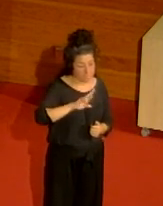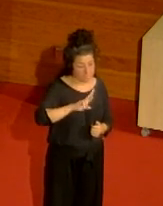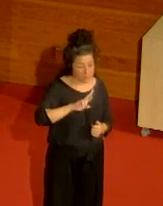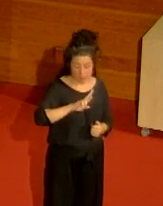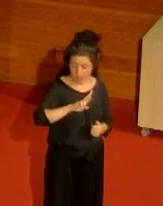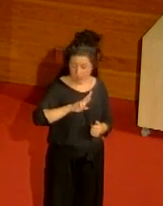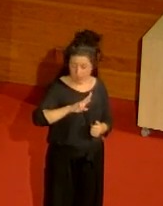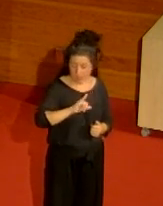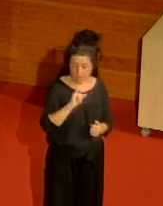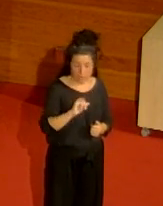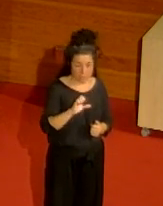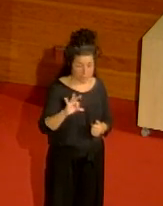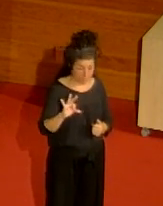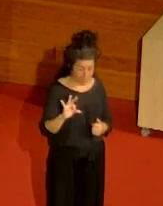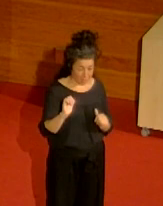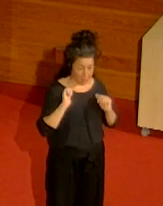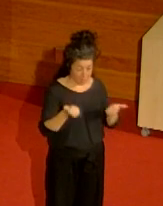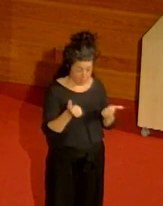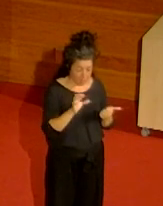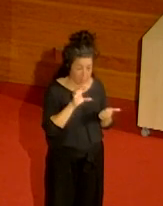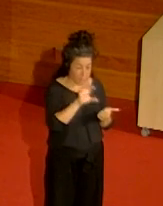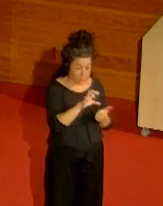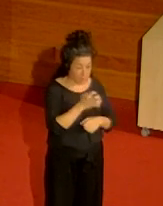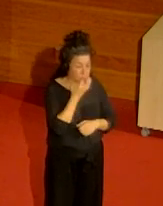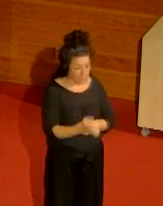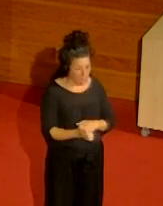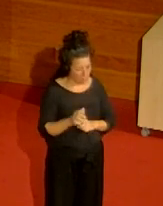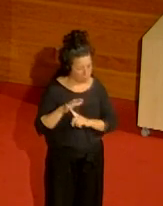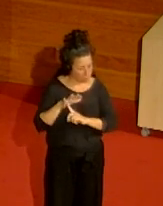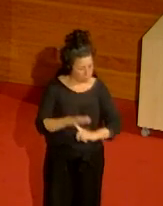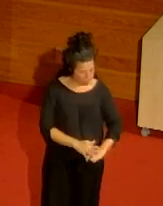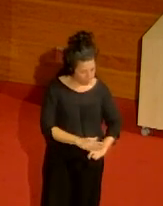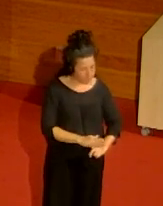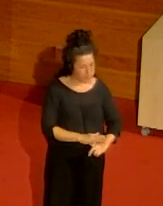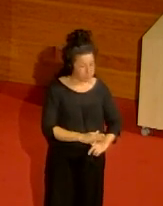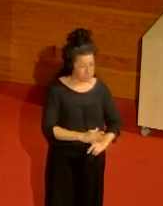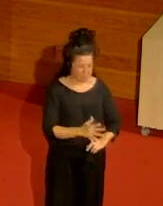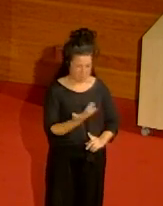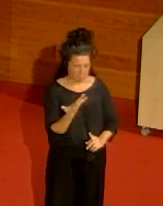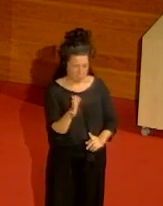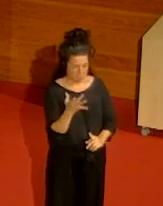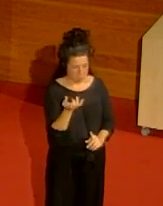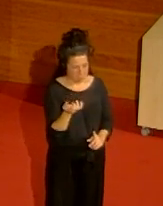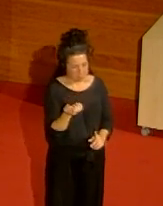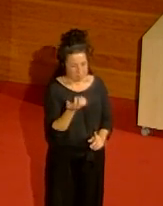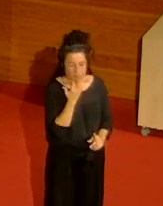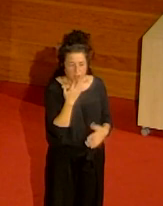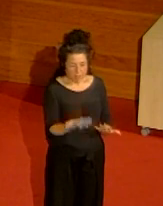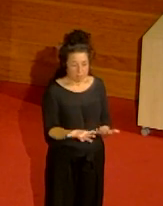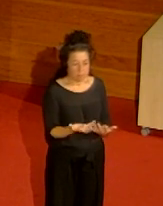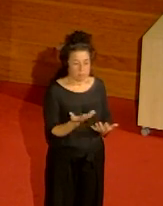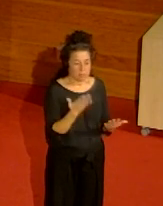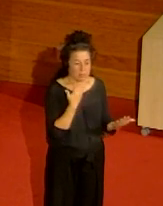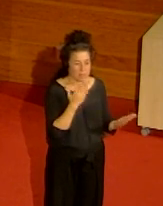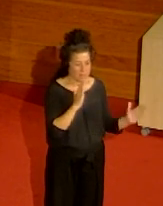discriminados en los inicios del estado de Israel hasta el punto para que sea una idea que en los años 70 en un barrio de Jerusalén